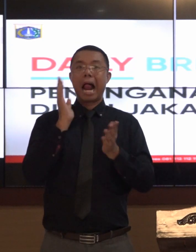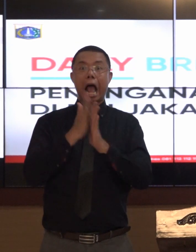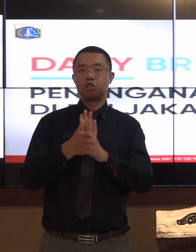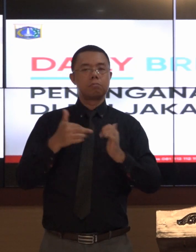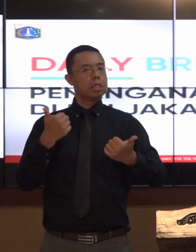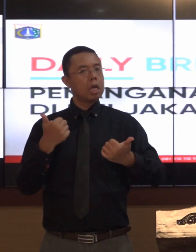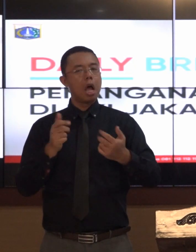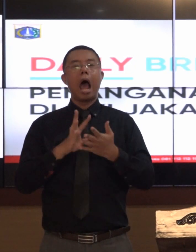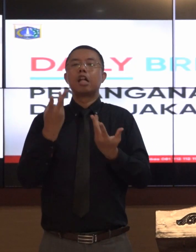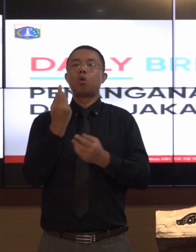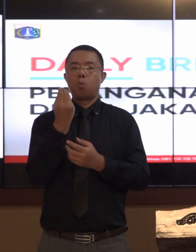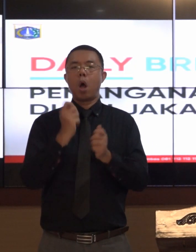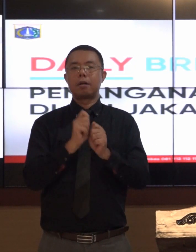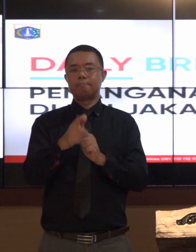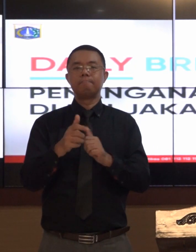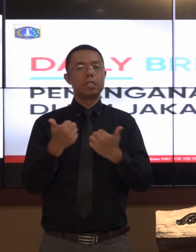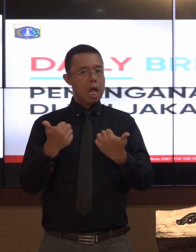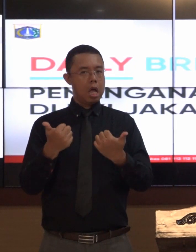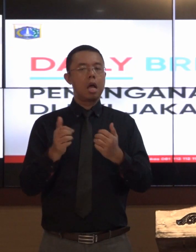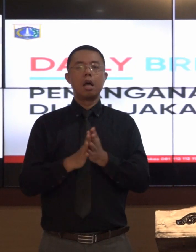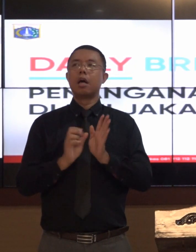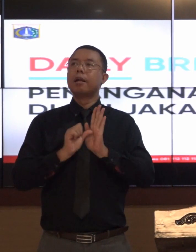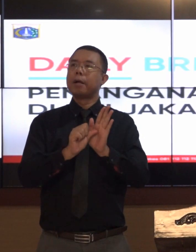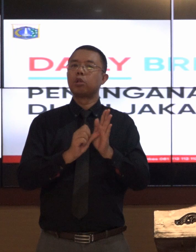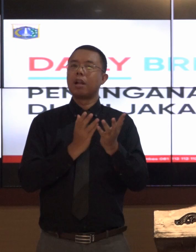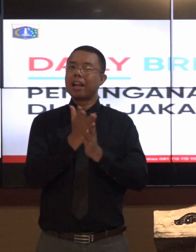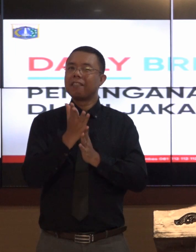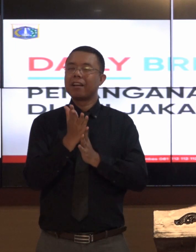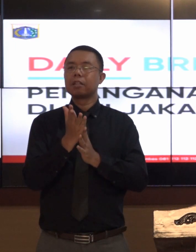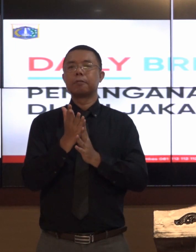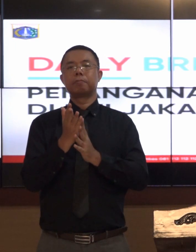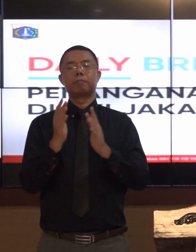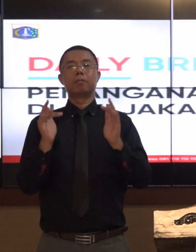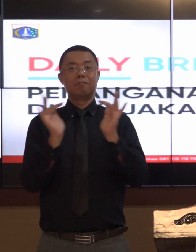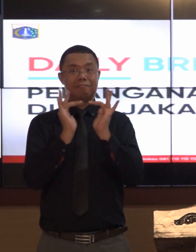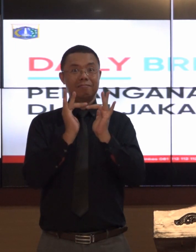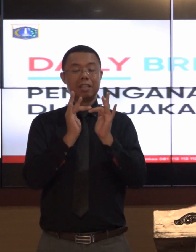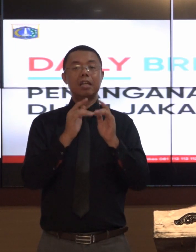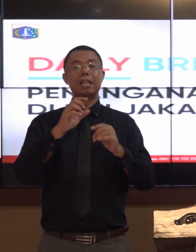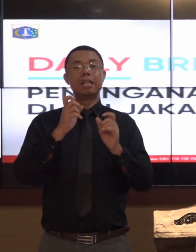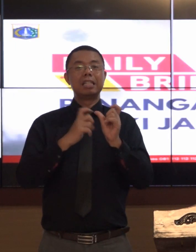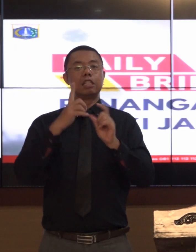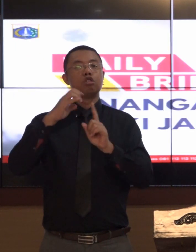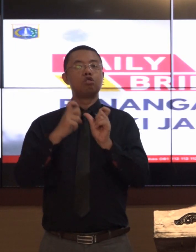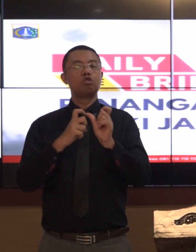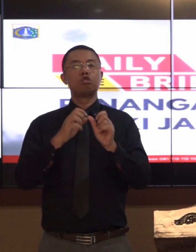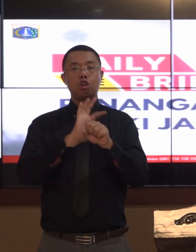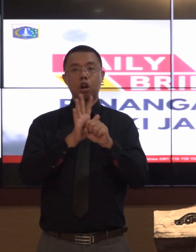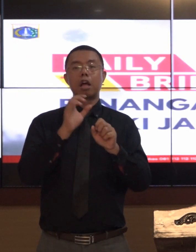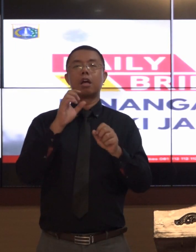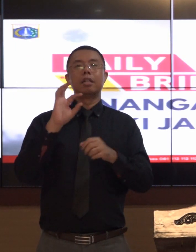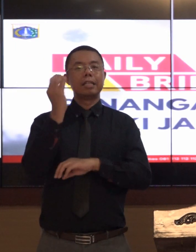saji hingga uang tunai pemberian bantuan dapat diberikan melalui situs coronado jakarta.go.id